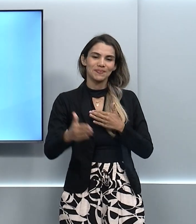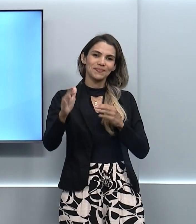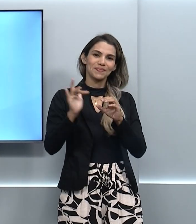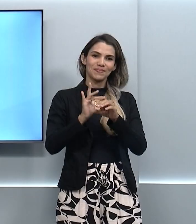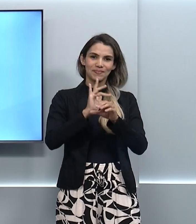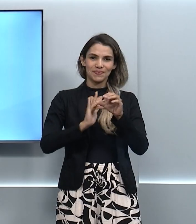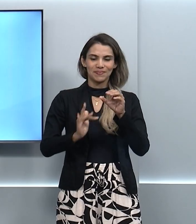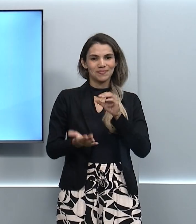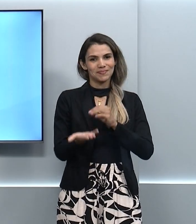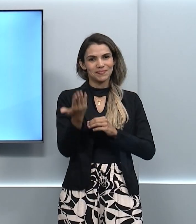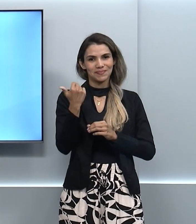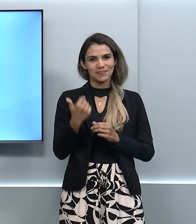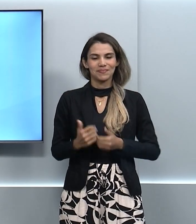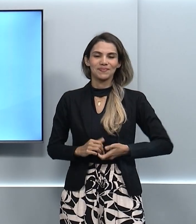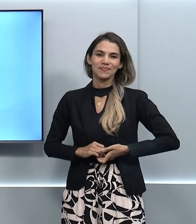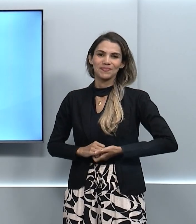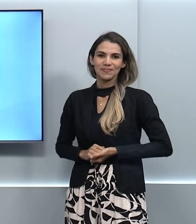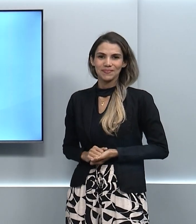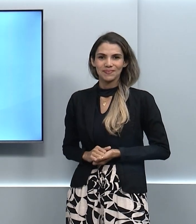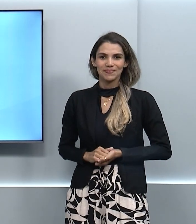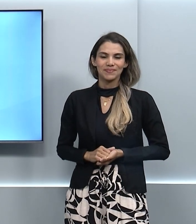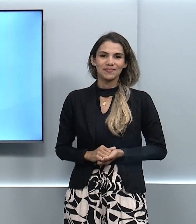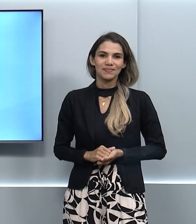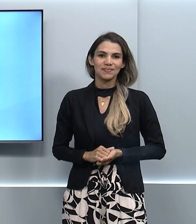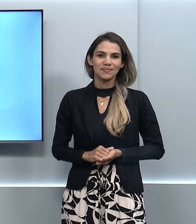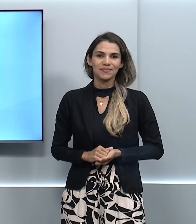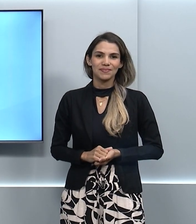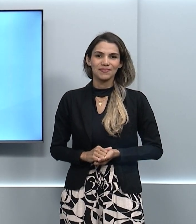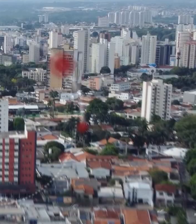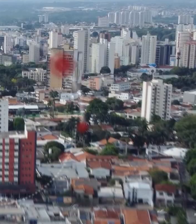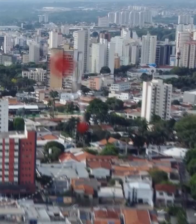agora. Fique com a gente, o Conexões já está no ar.